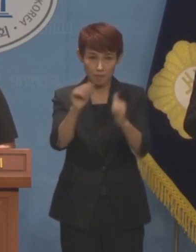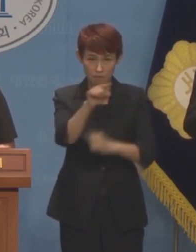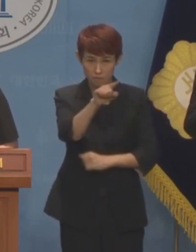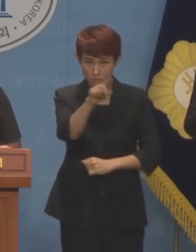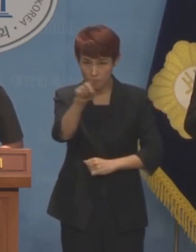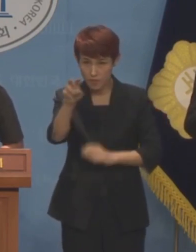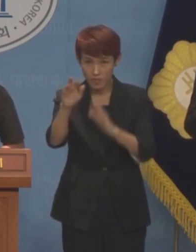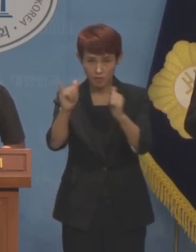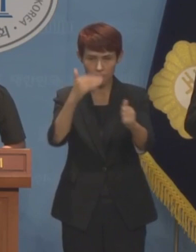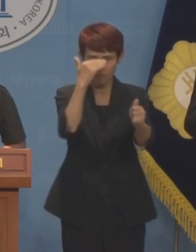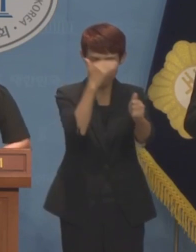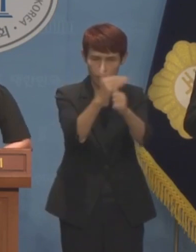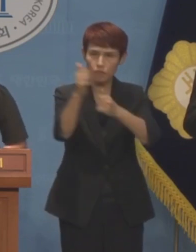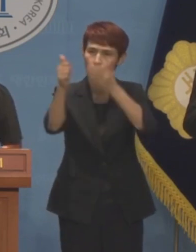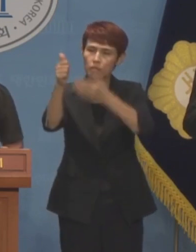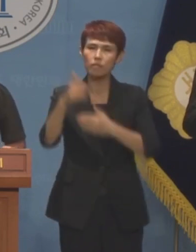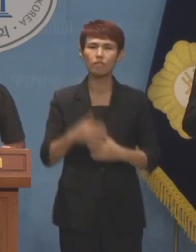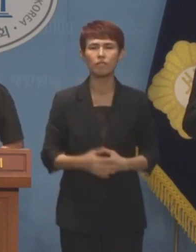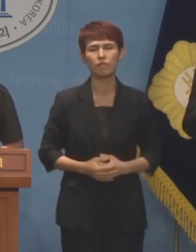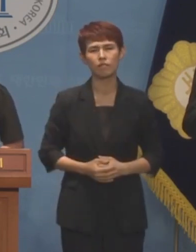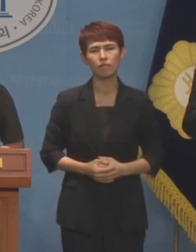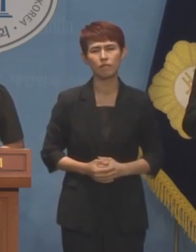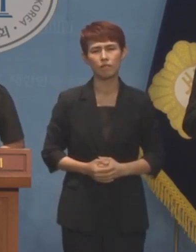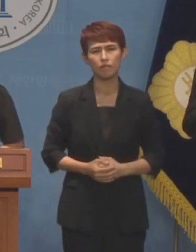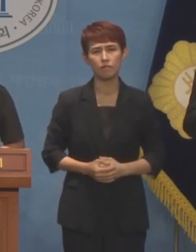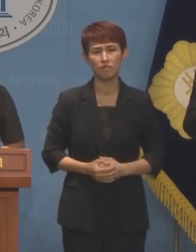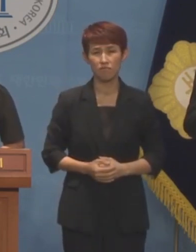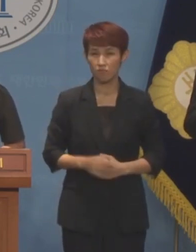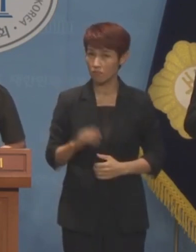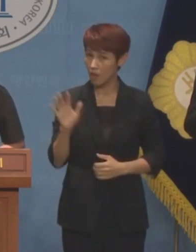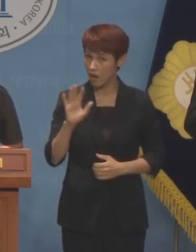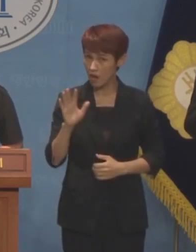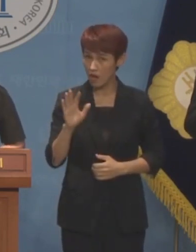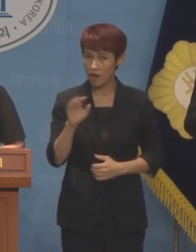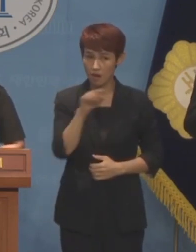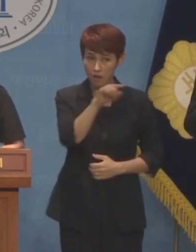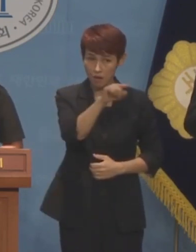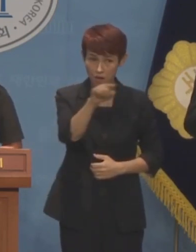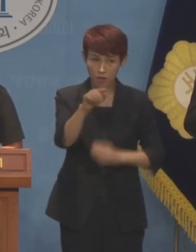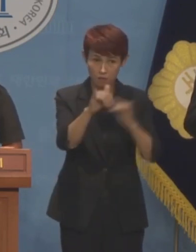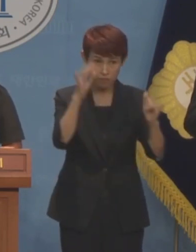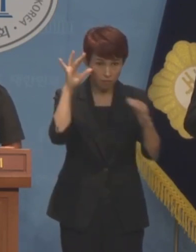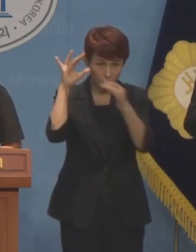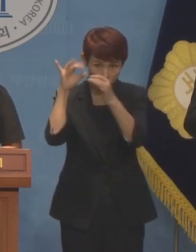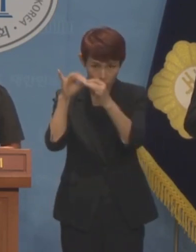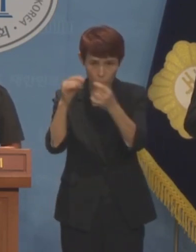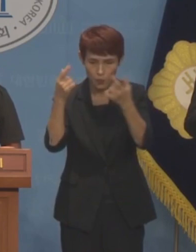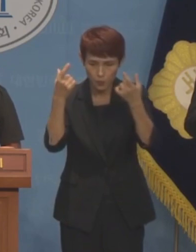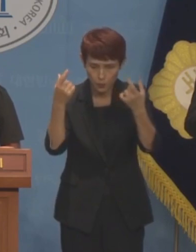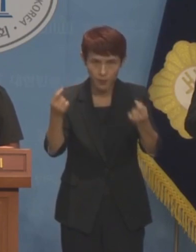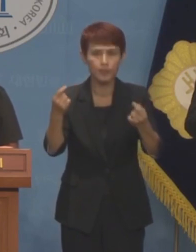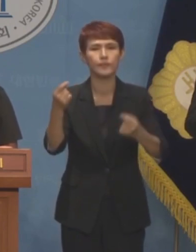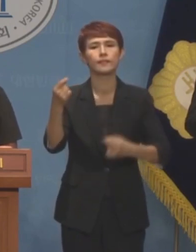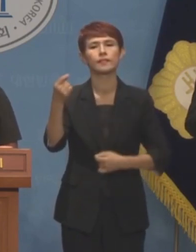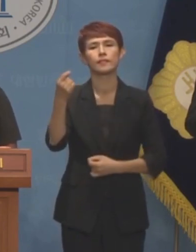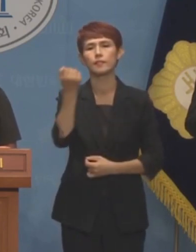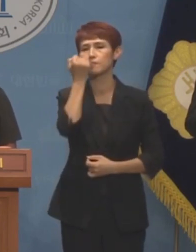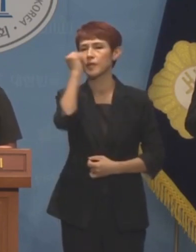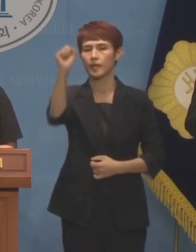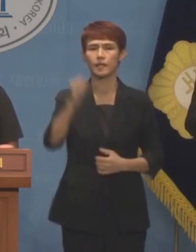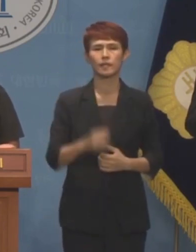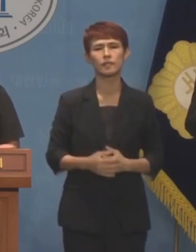분들을 경질시키셔야 합니다. 그렇지 않다면 그분들의 의견에 동조하다고는 한다고밖에 생각이 되지